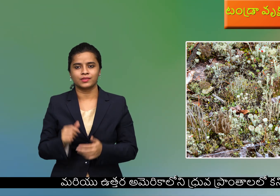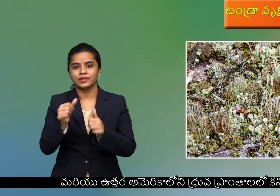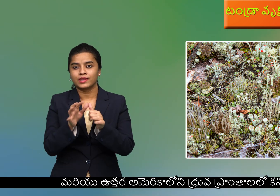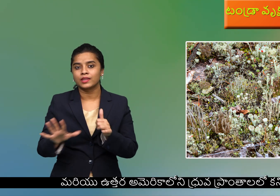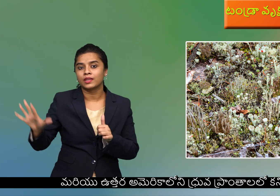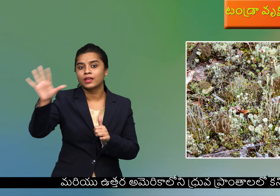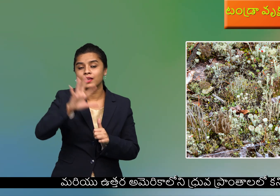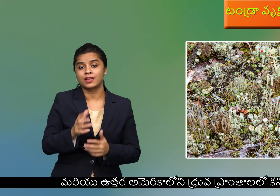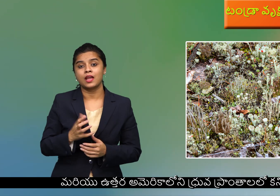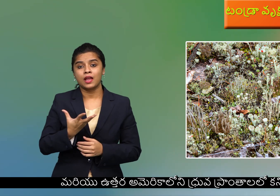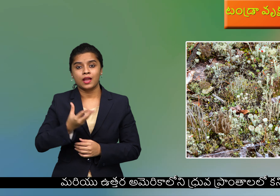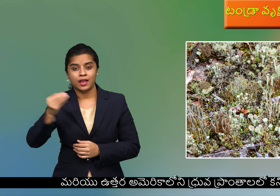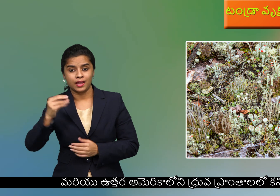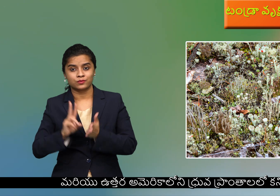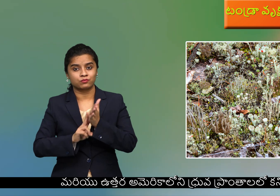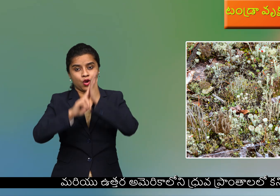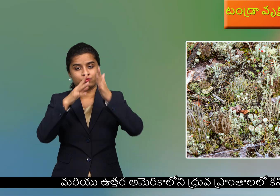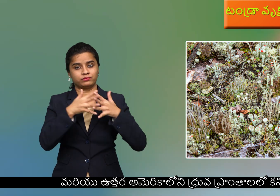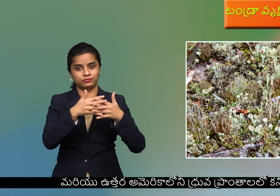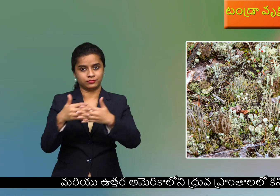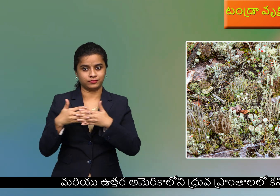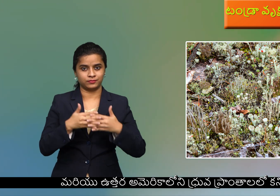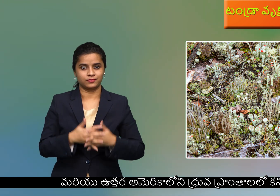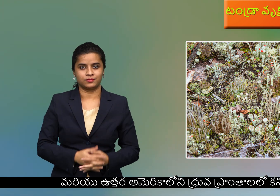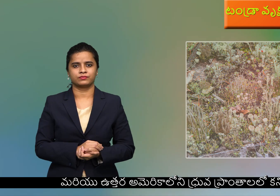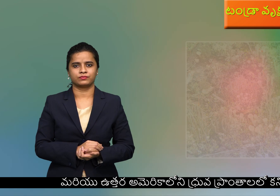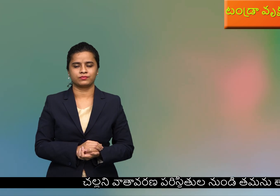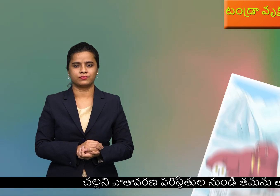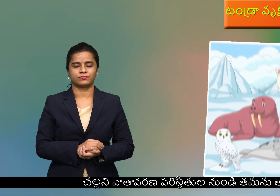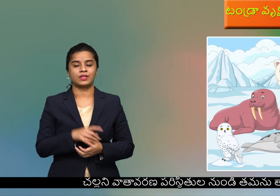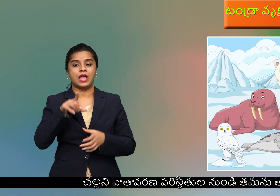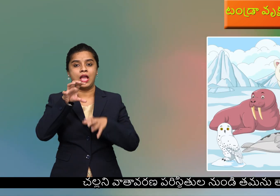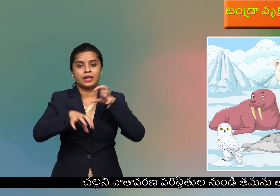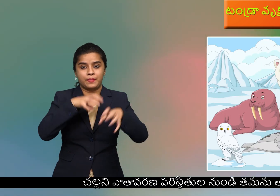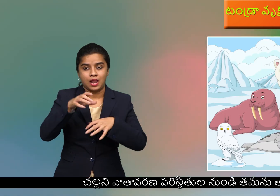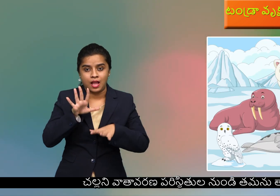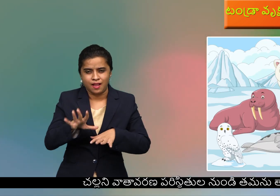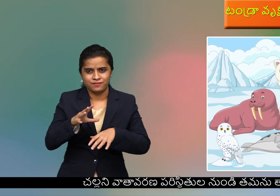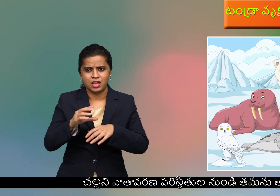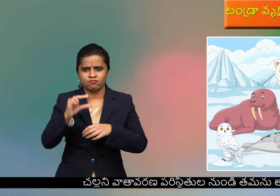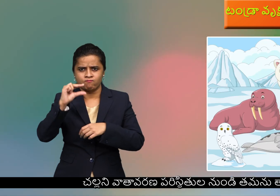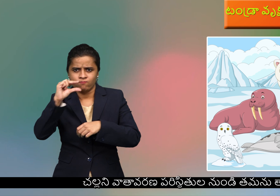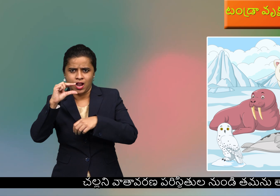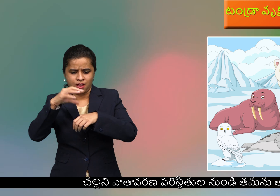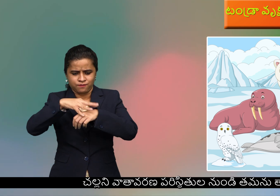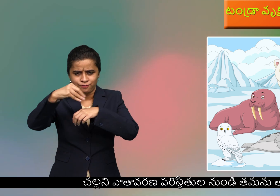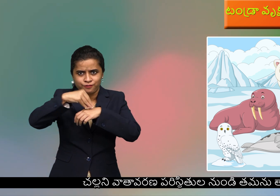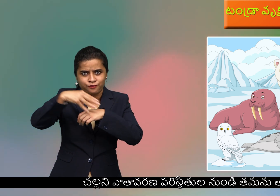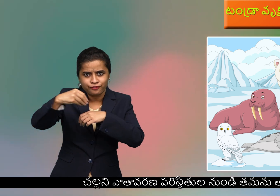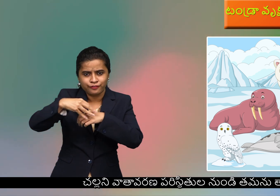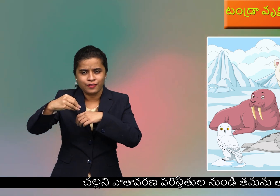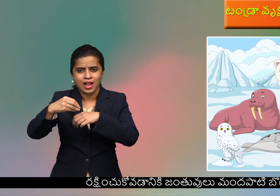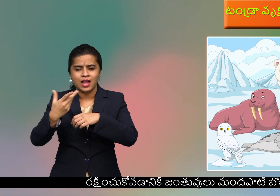మరియు ఉత్తర అమెరికాలోని ధ్రువ ప్రాంతాలలో కనిపిస్తుంది. చల్లని వాతావరణ పరిస్థితుల నుండి తమను